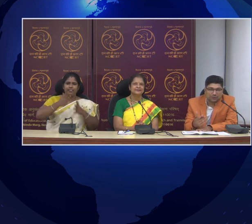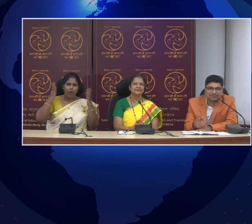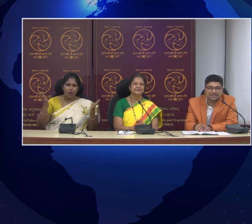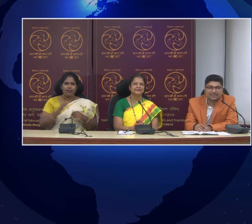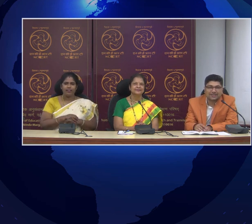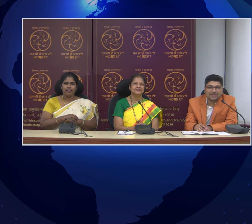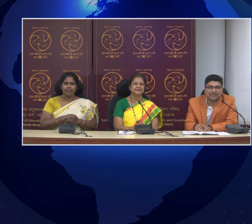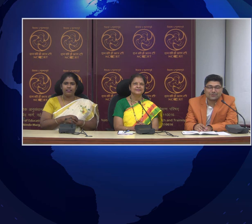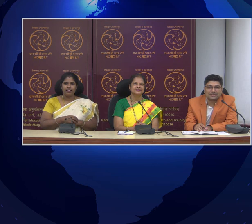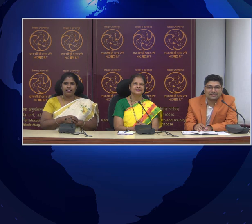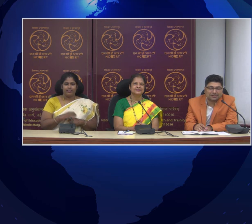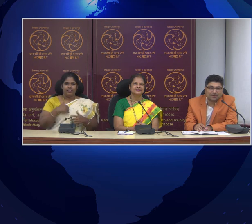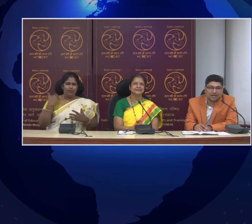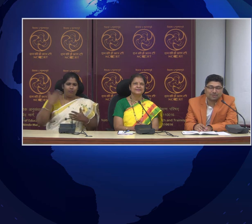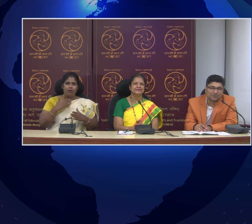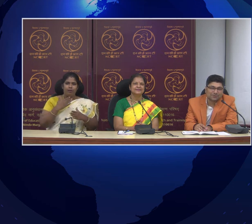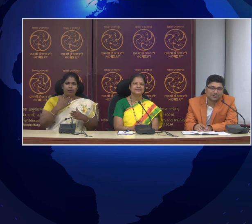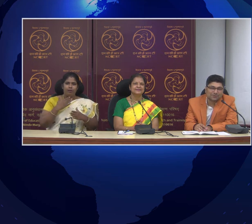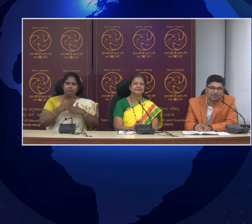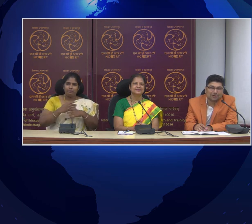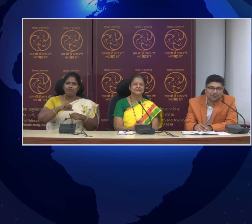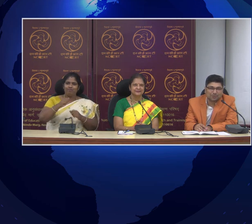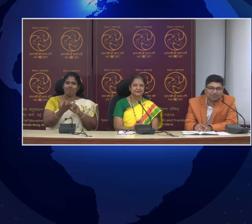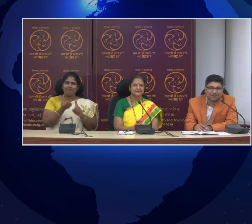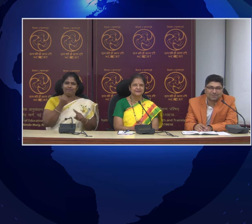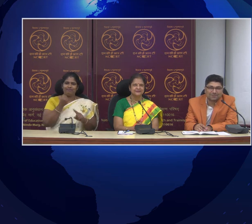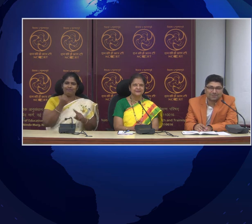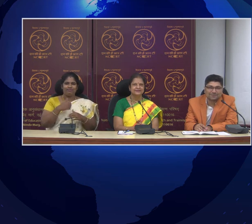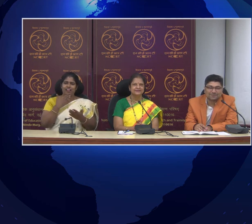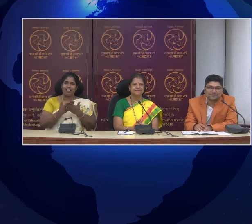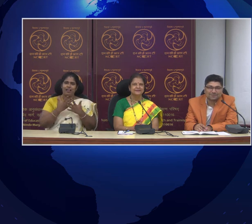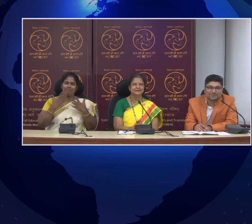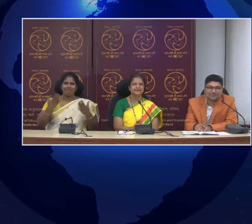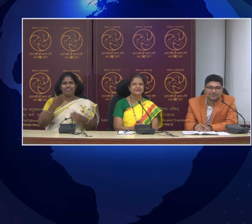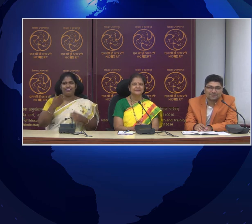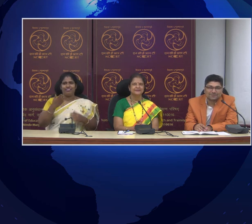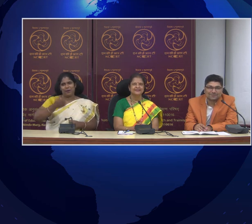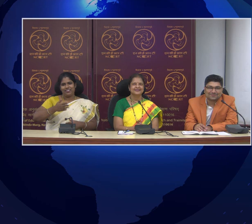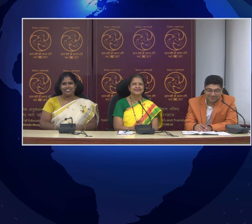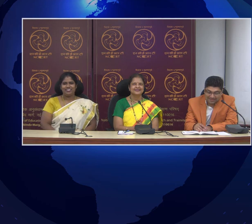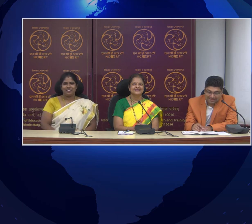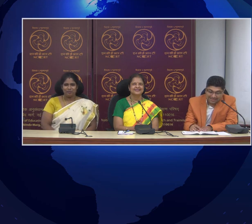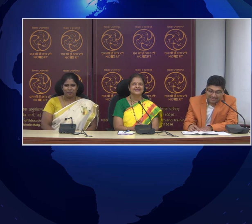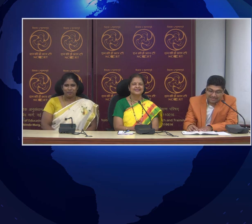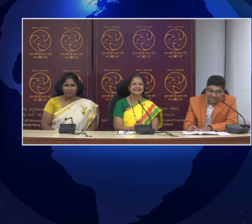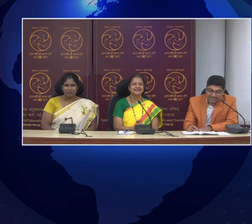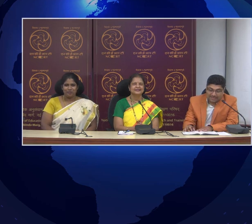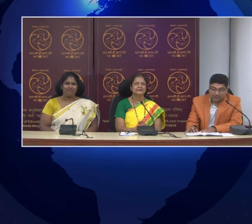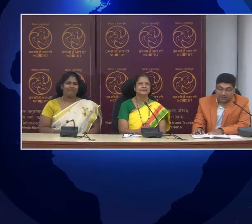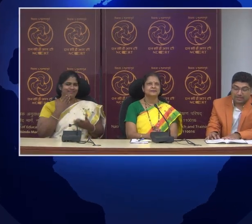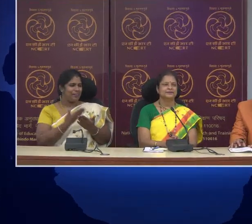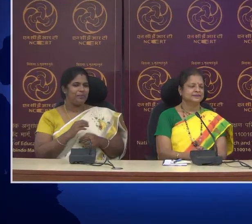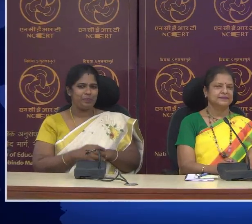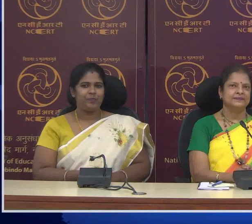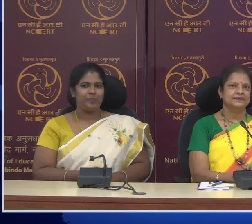साथ योजना साझा की है उसके सफलतम परिणाम हमें मिले उसके लिए भी बहुत बहुत शुभकामनाएं। धन्यवाद राज, बहुत बहुत धन्यवाद।